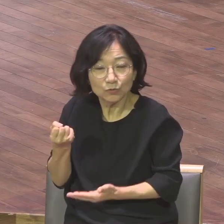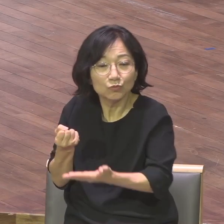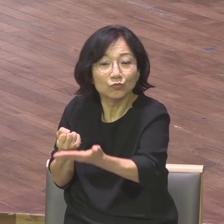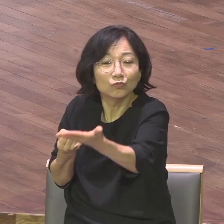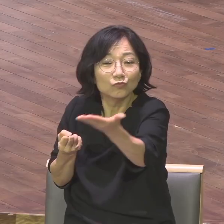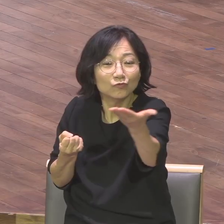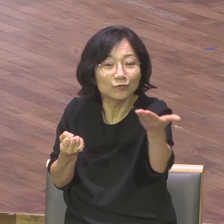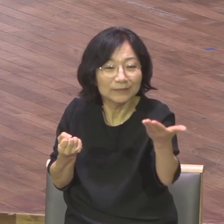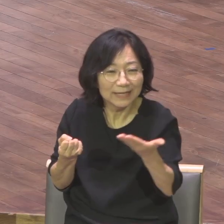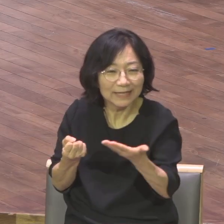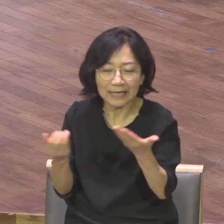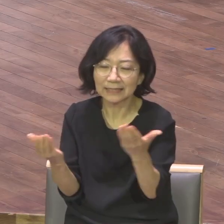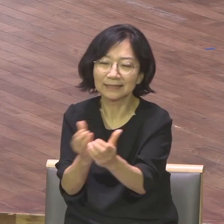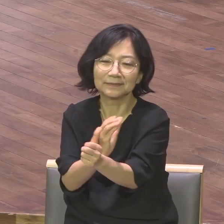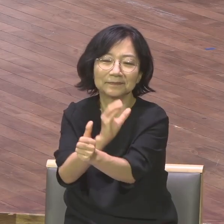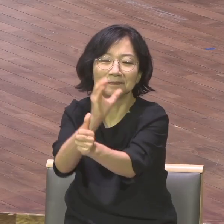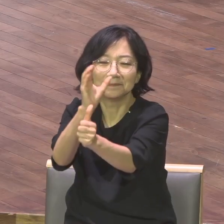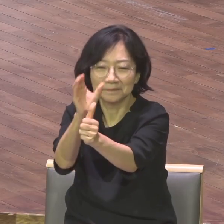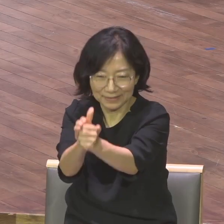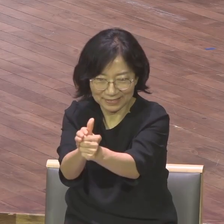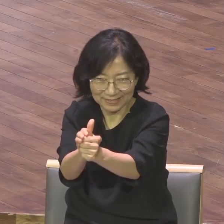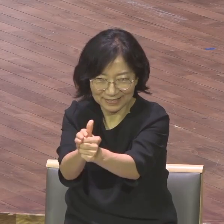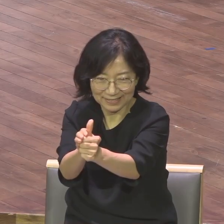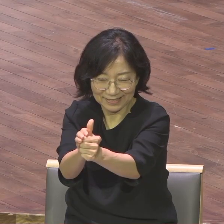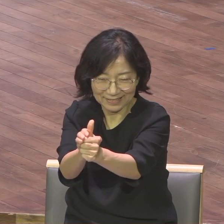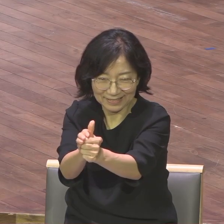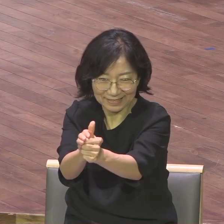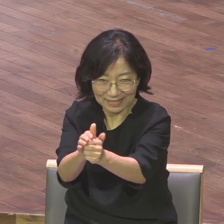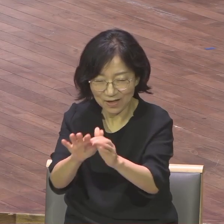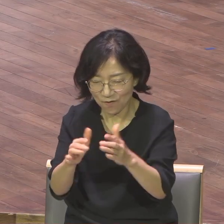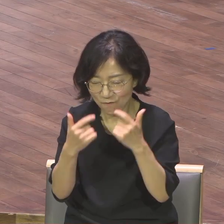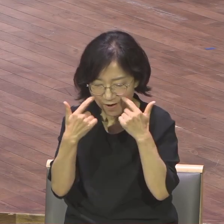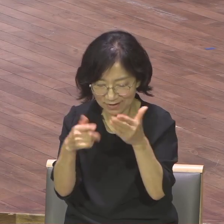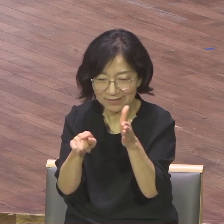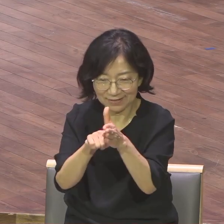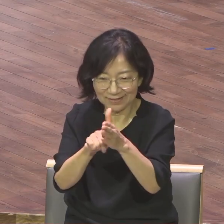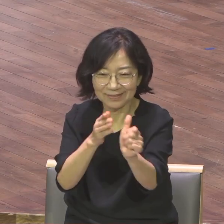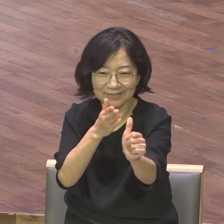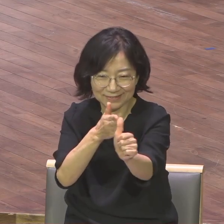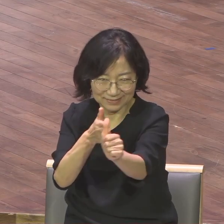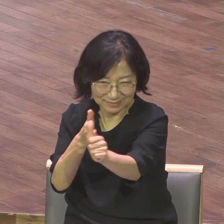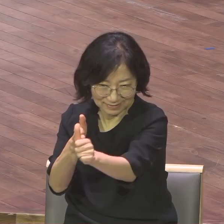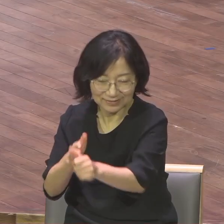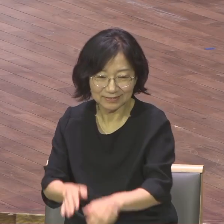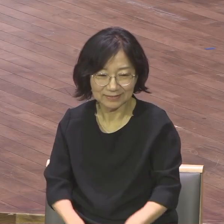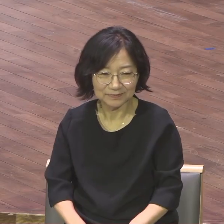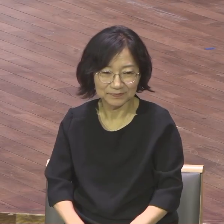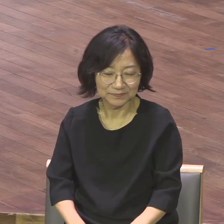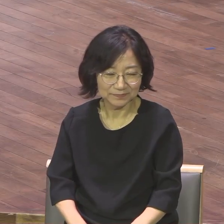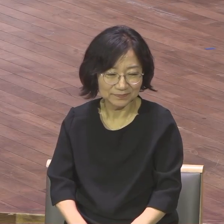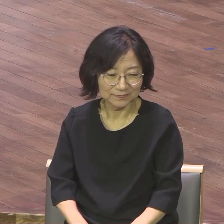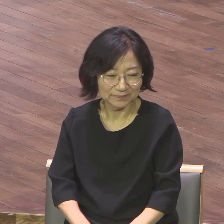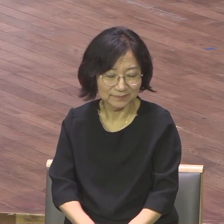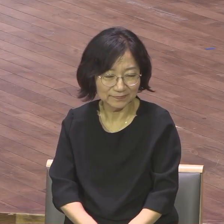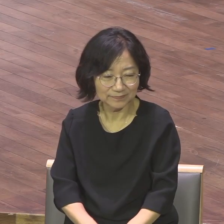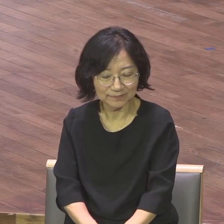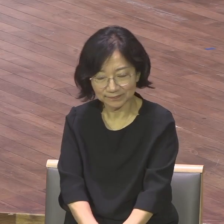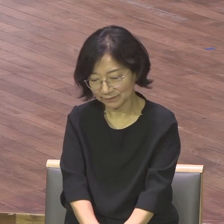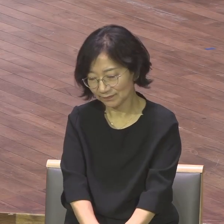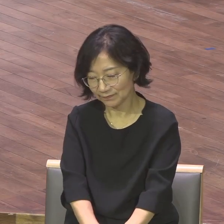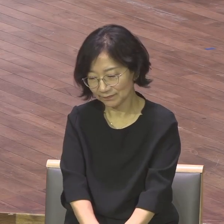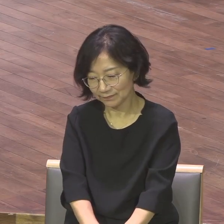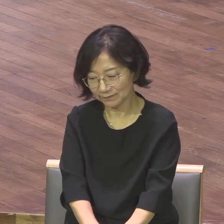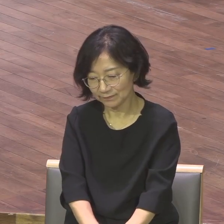맡기시고 계신다는 사실을 이 밤에 확실히 믿으시기를 바랍니다. 이런 말이 있습니다.